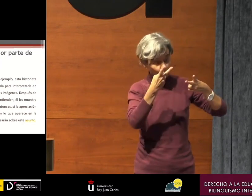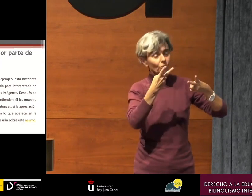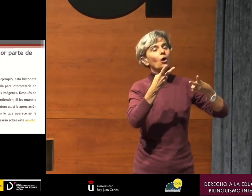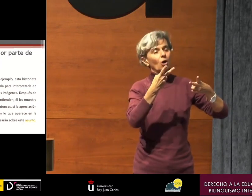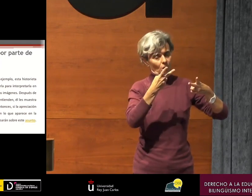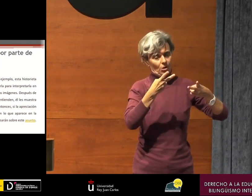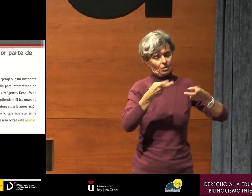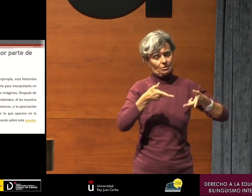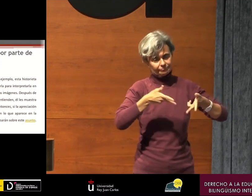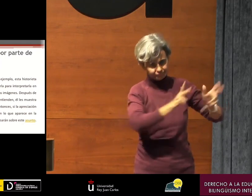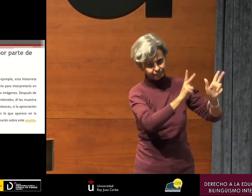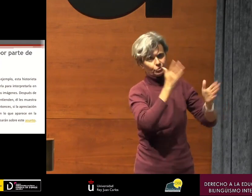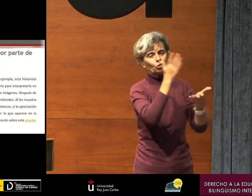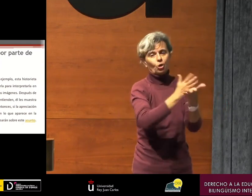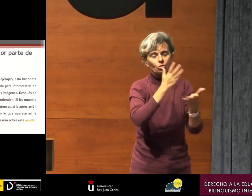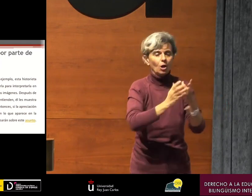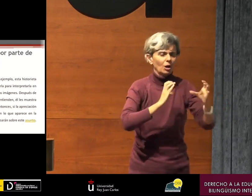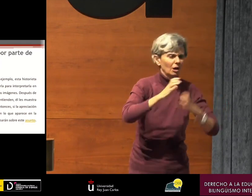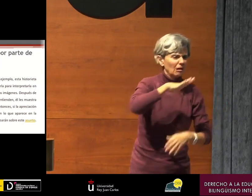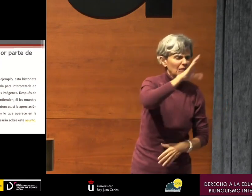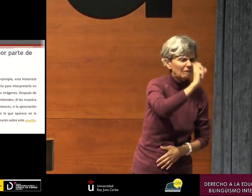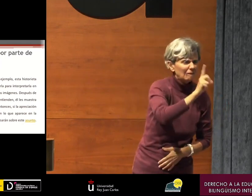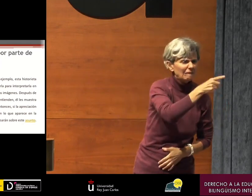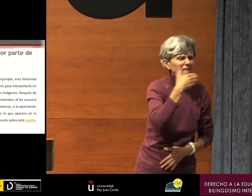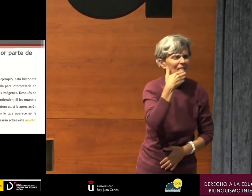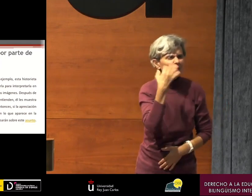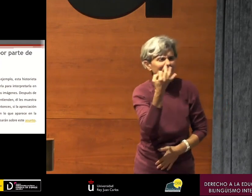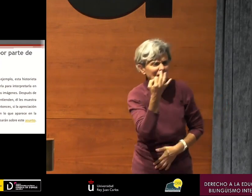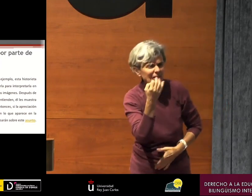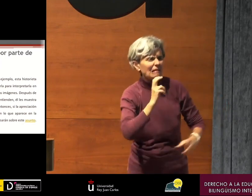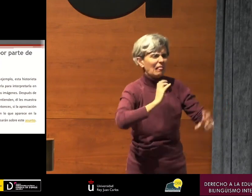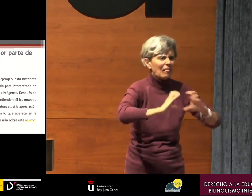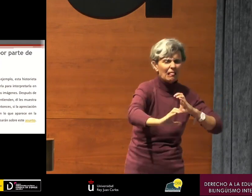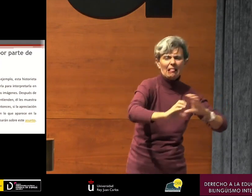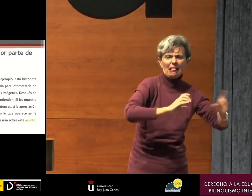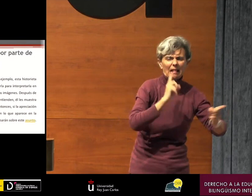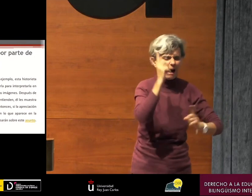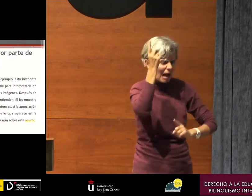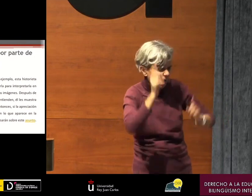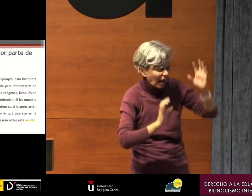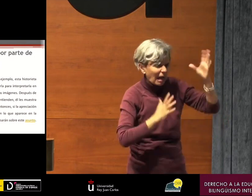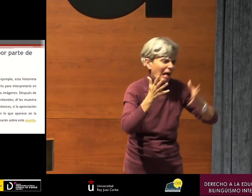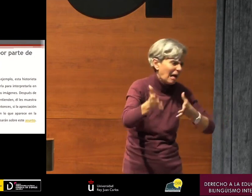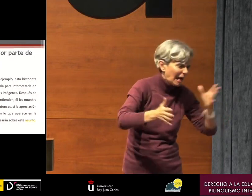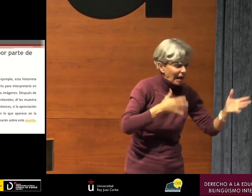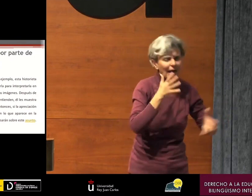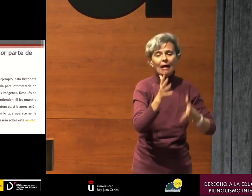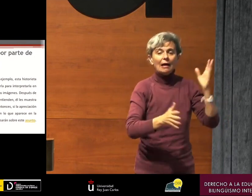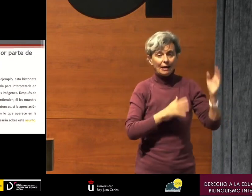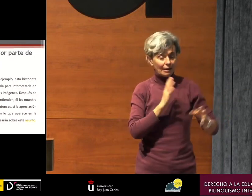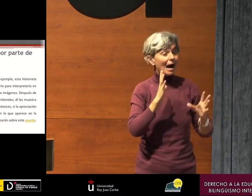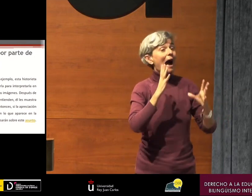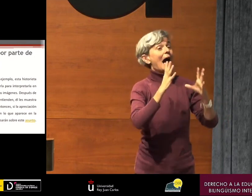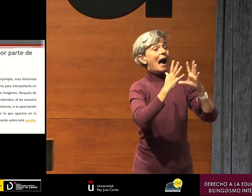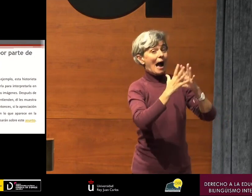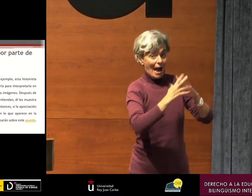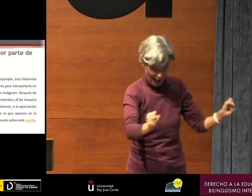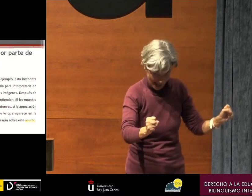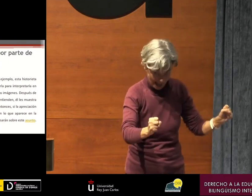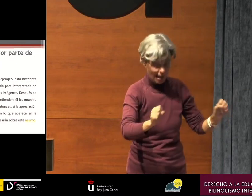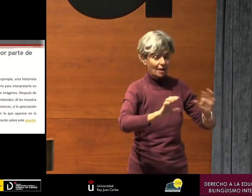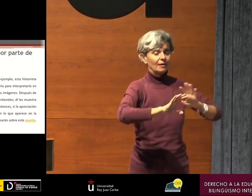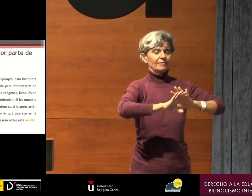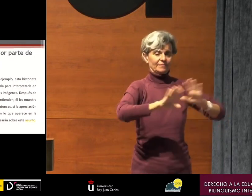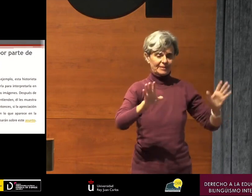de comunicación, no se puede interrumpir. En la primera ronda no se puede interrumpir la explicación. Luego ya en las posteriores, sí, oye, pues esto no te entiendo,